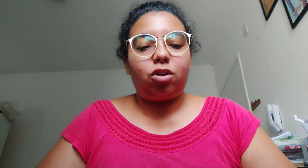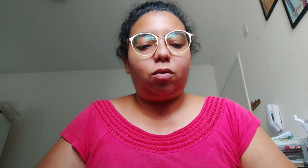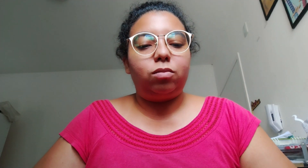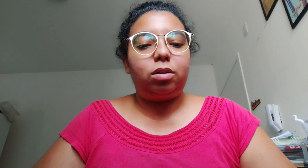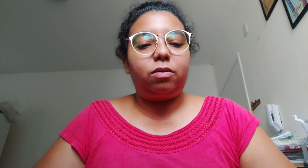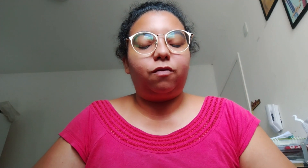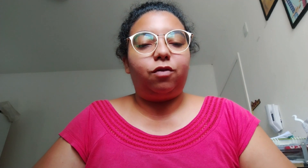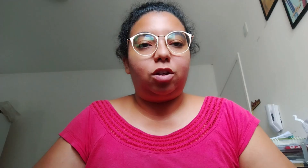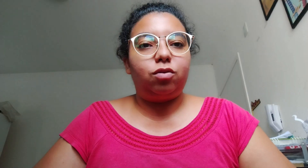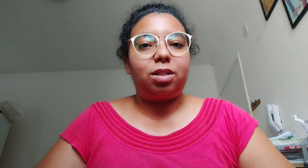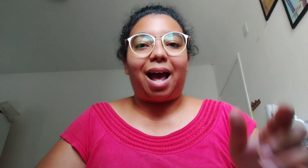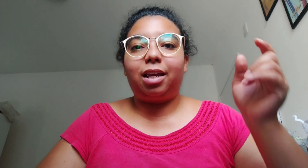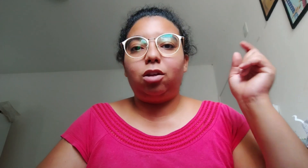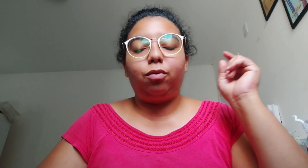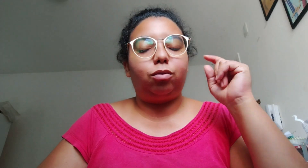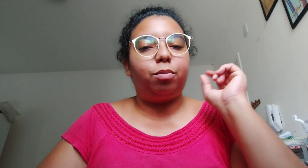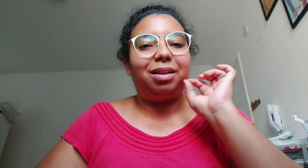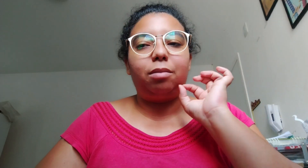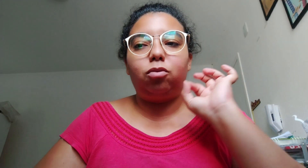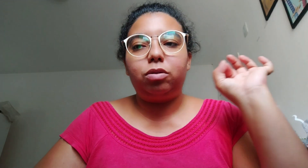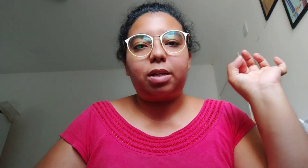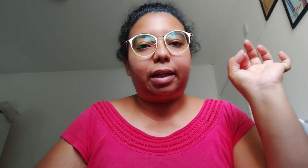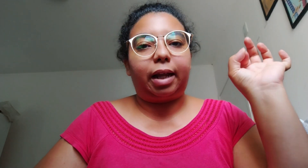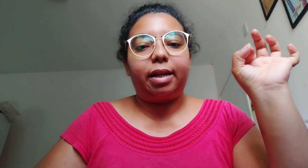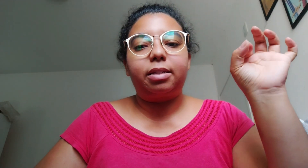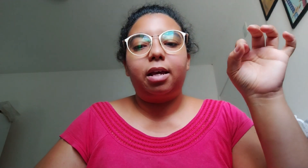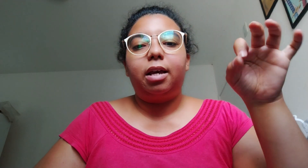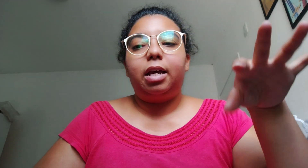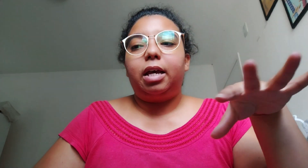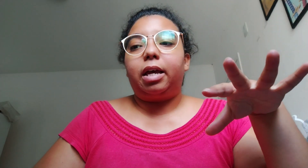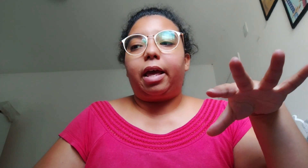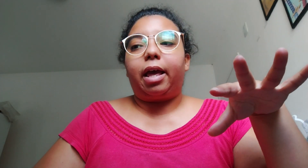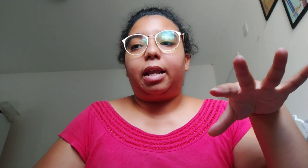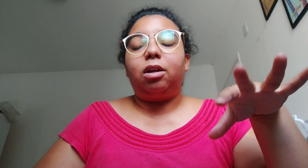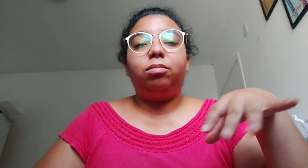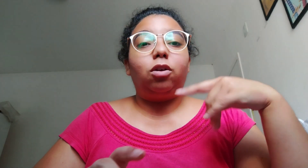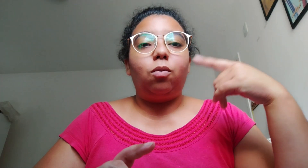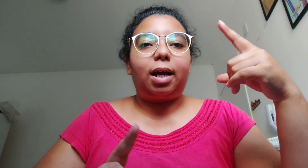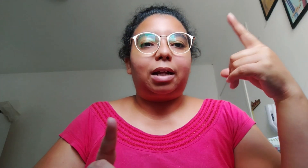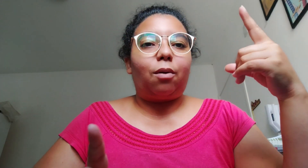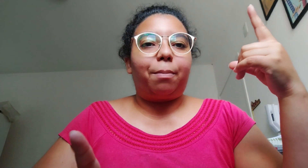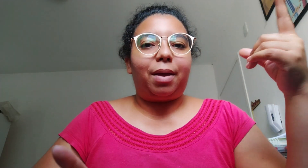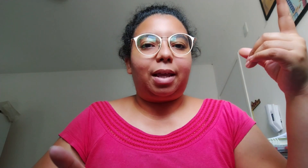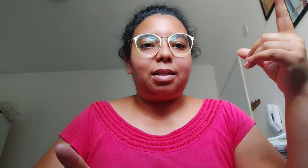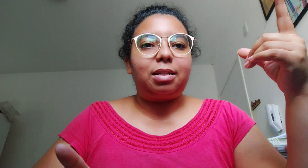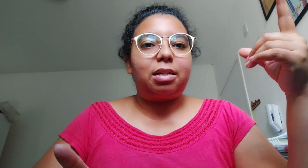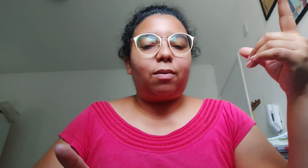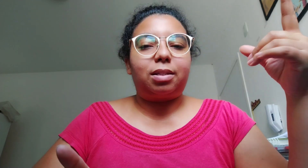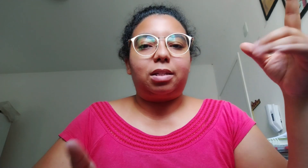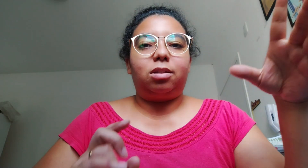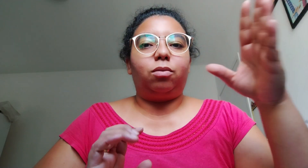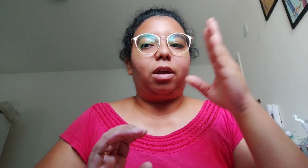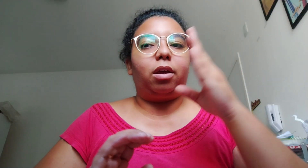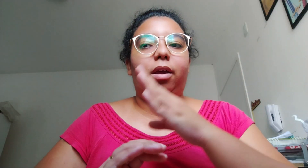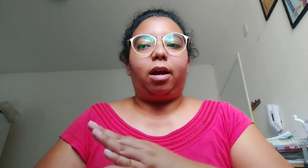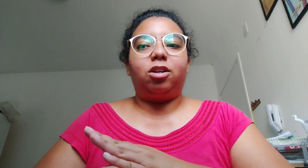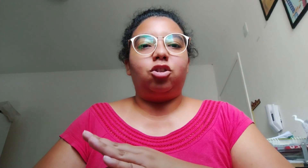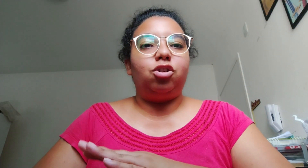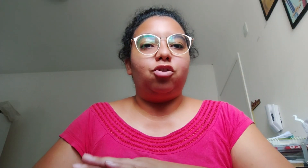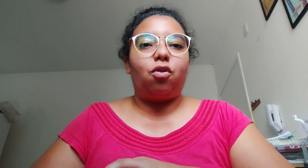alguns vídeos. Aqui no YouTube tem muitos canais. Não tem um canal apenas que eu assisto. A gente enjoa de um, a